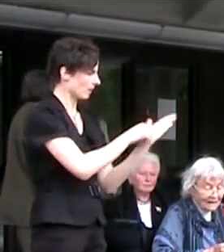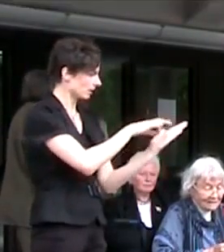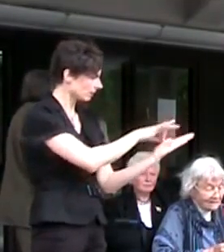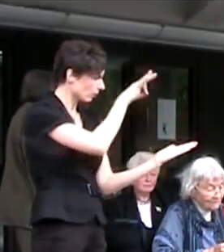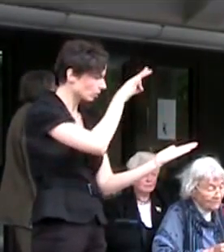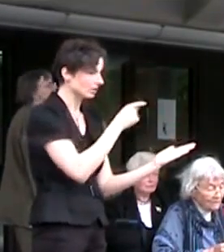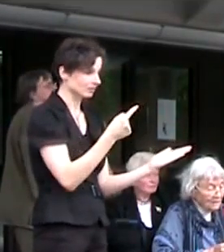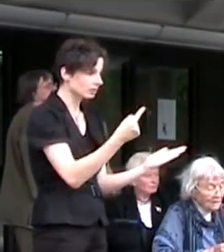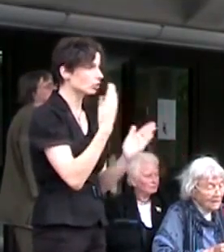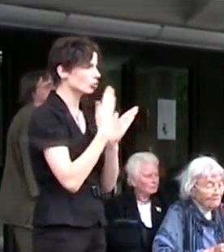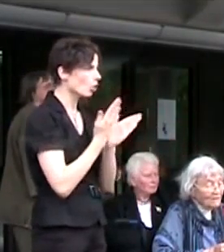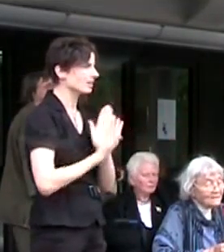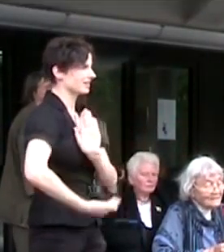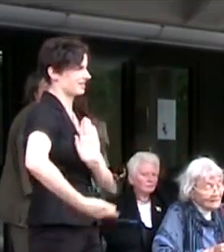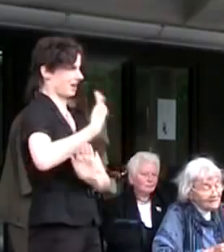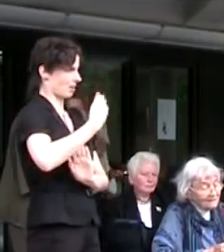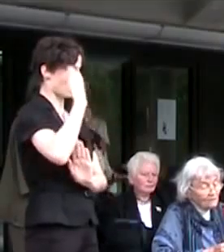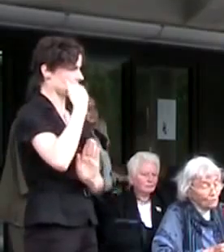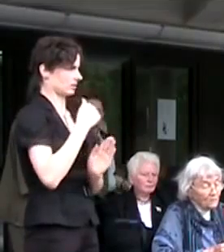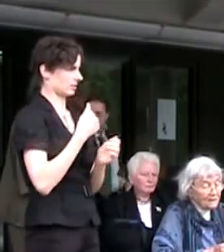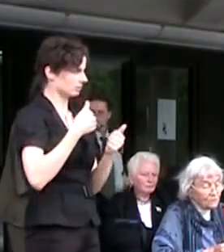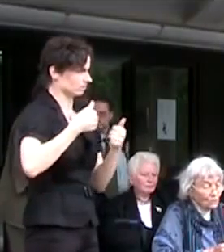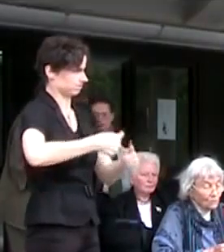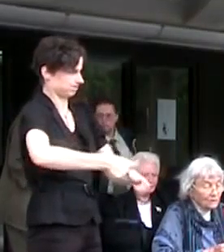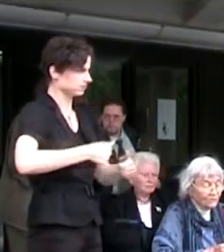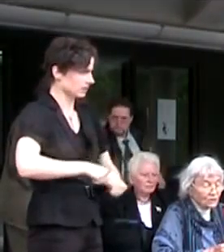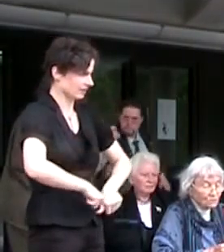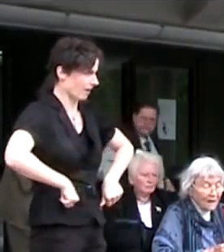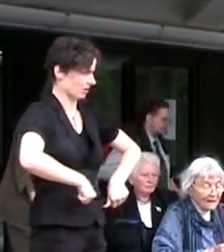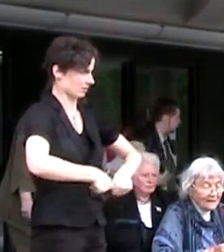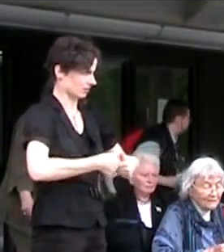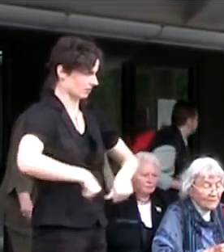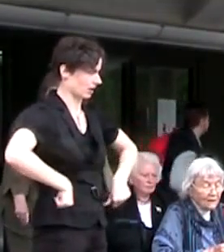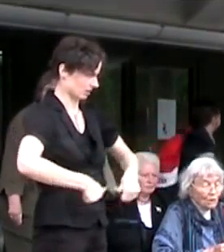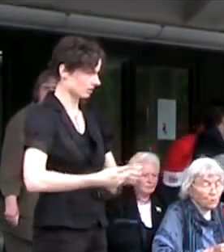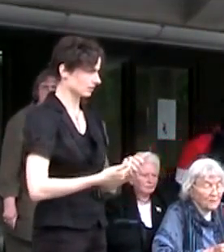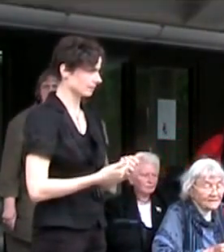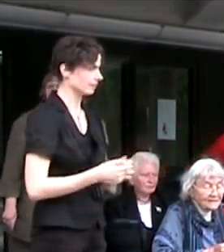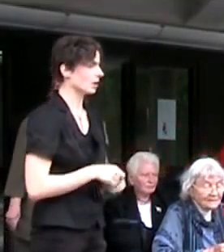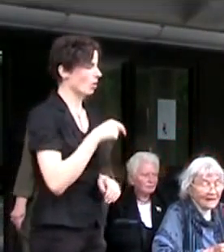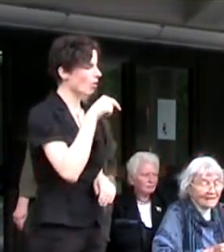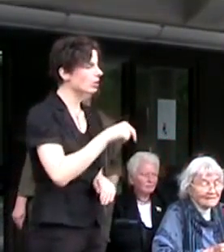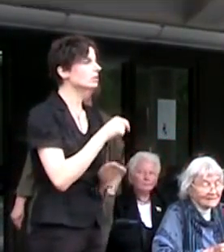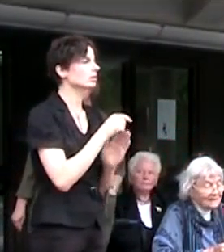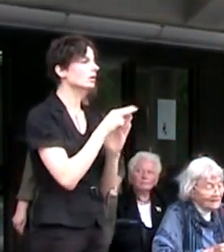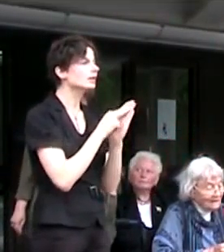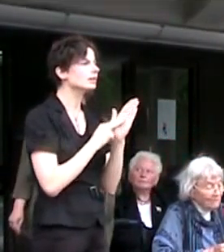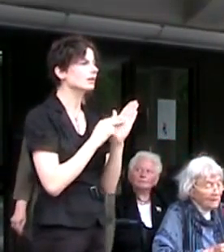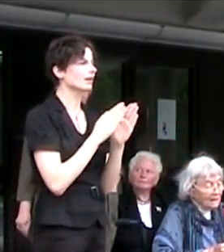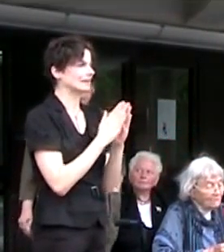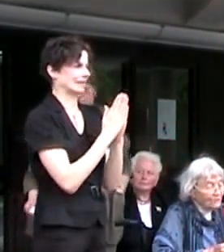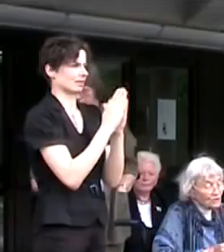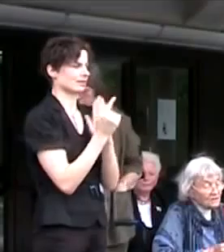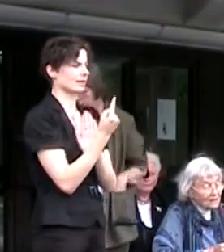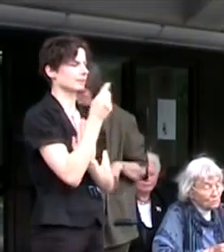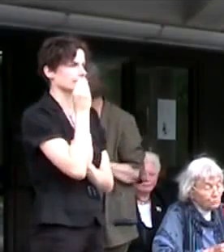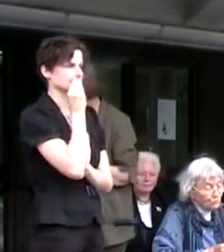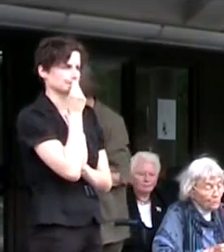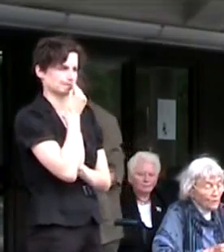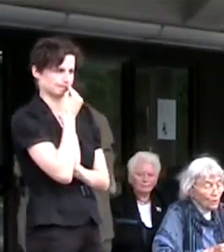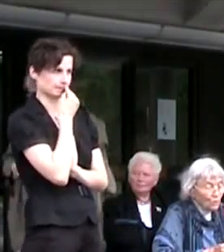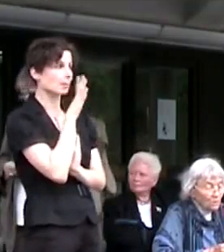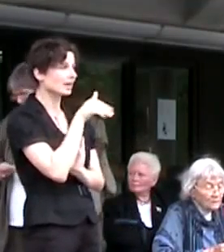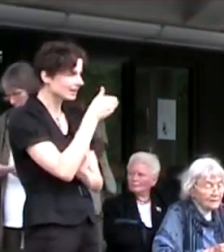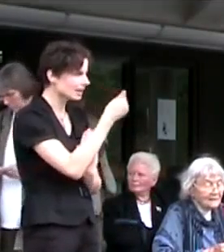vergessen heißt. Was kirchliche Dokumentationen verschweigen, publizierte Ernst Klee im Fischer